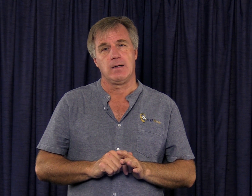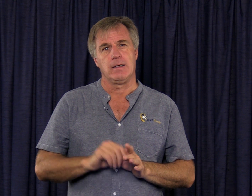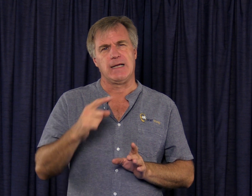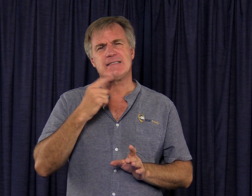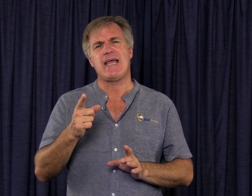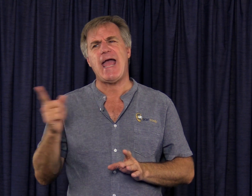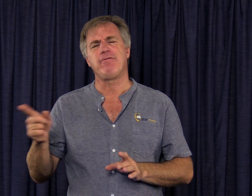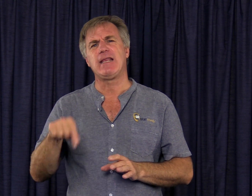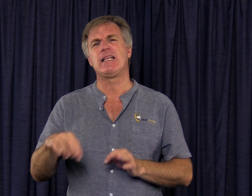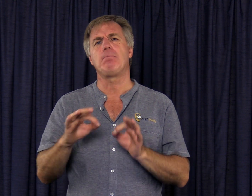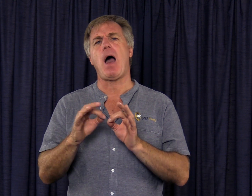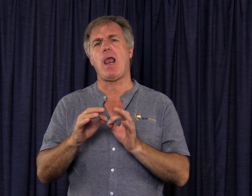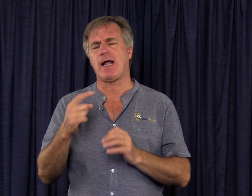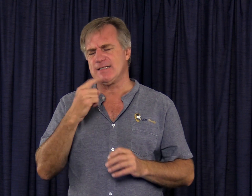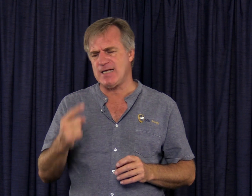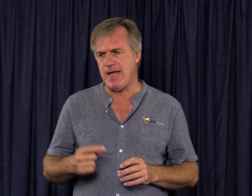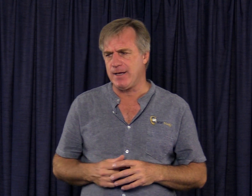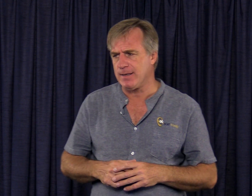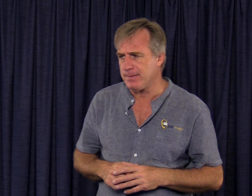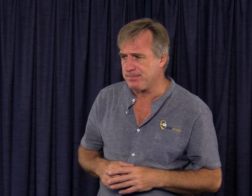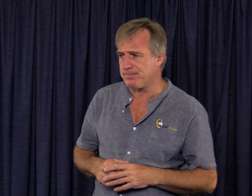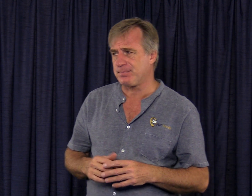En dan sê hy vir hierdie Balak, hy sê,